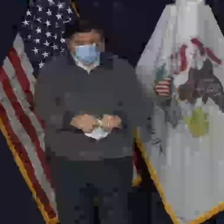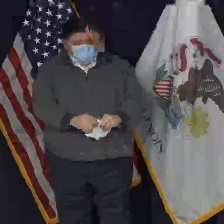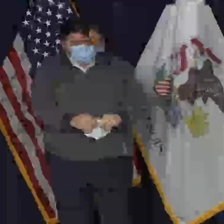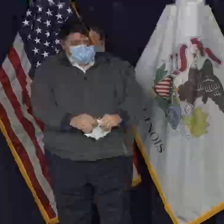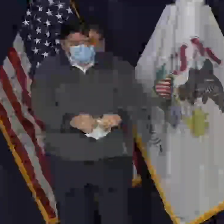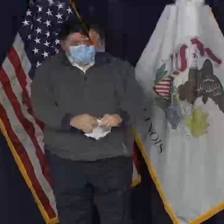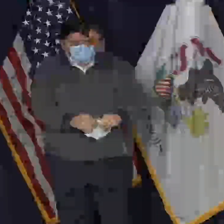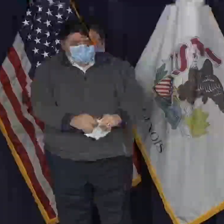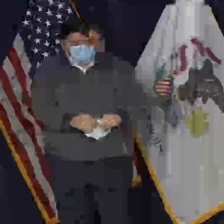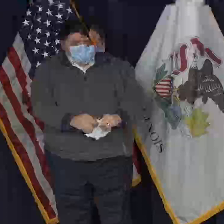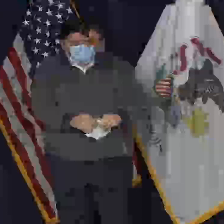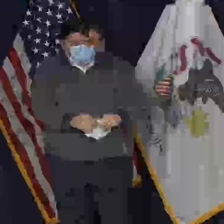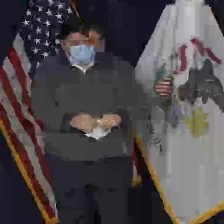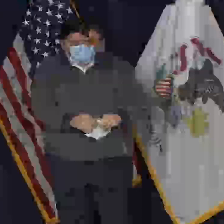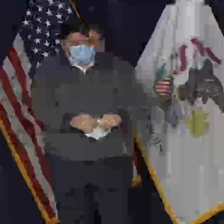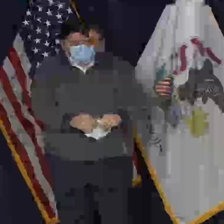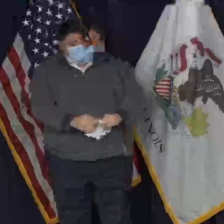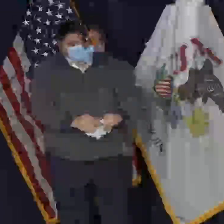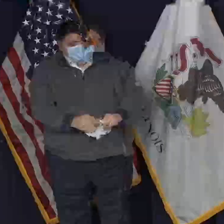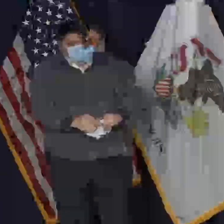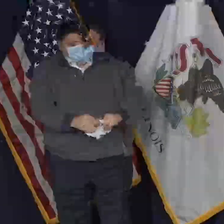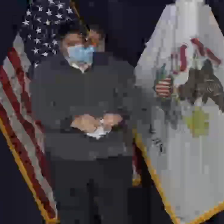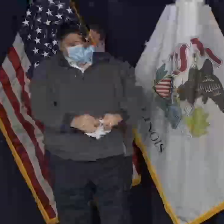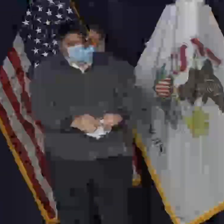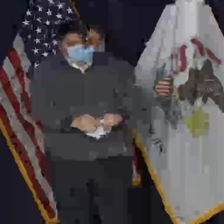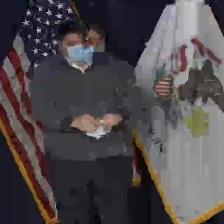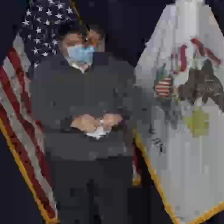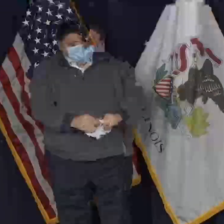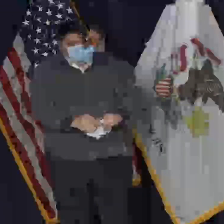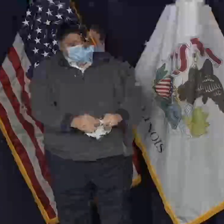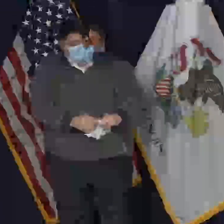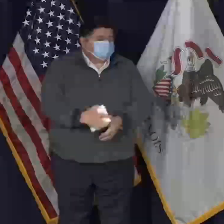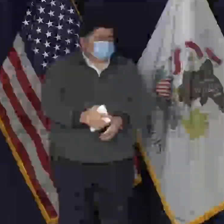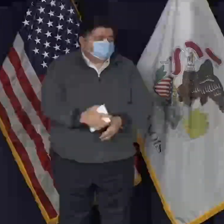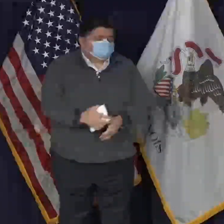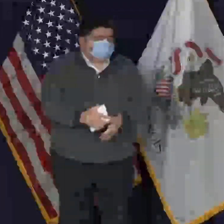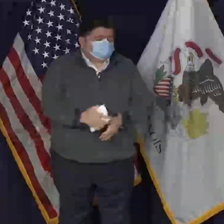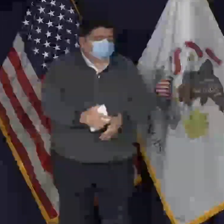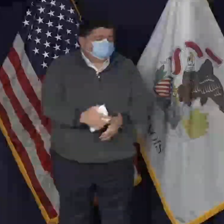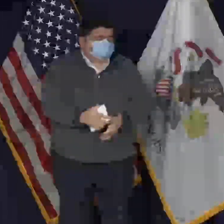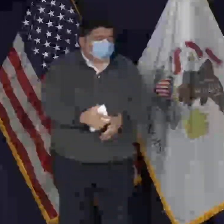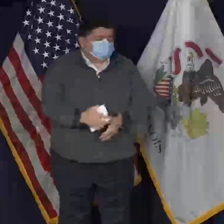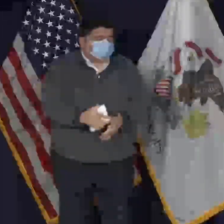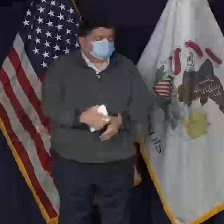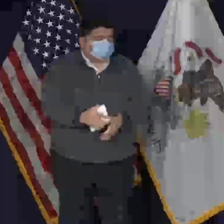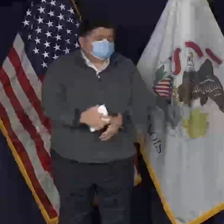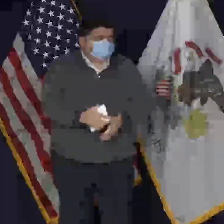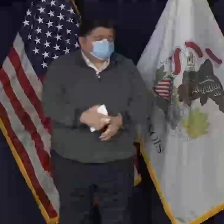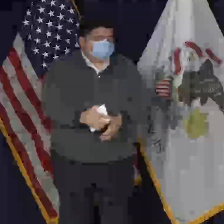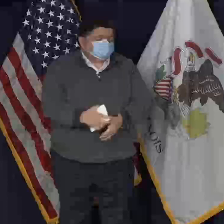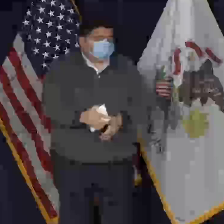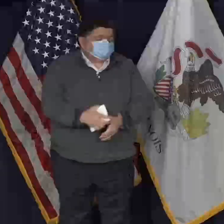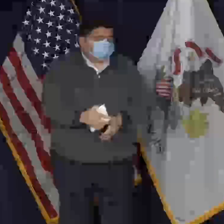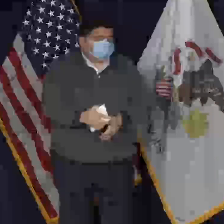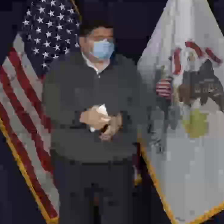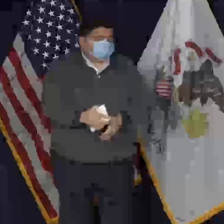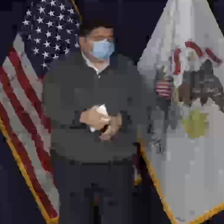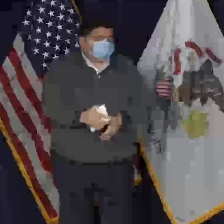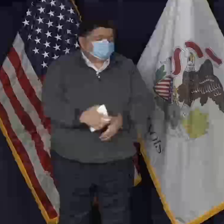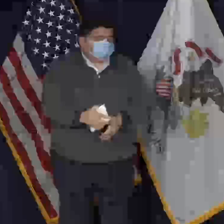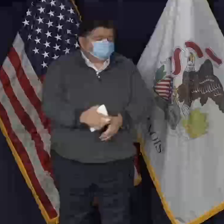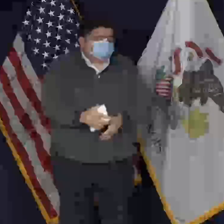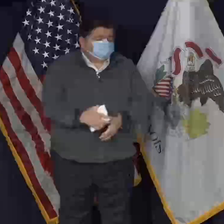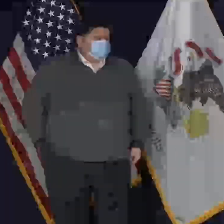y ducharse inmediatamente al regresar a su casa después de trabajar. Estas medidas reducirán el riesgo de transmisión del virus entre sus compañeros